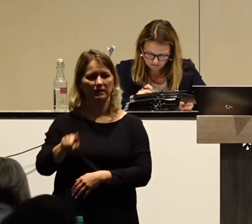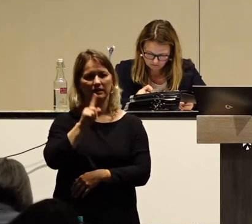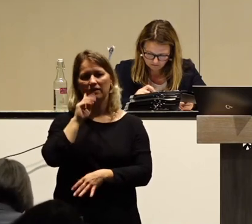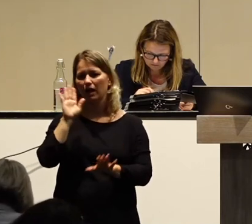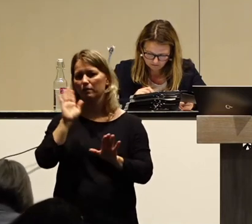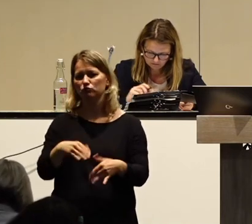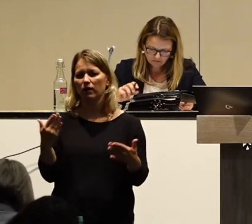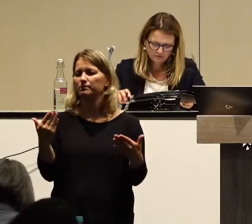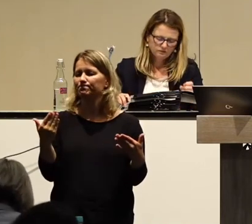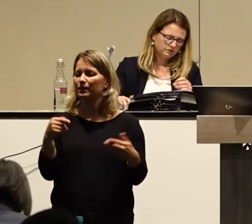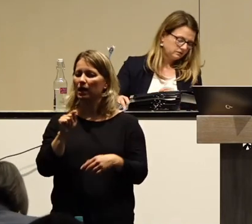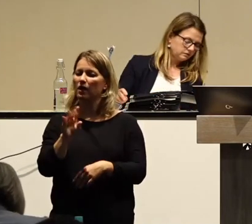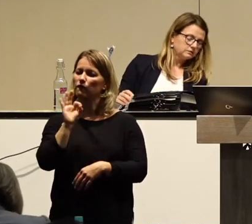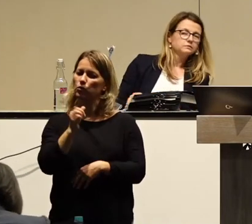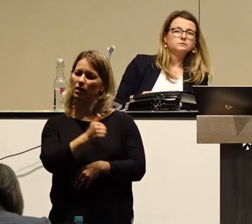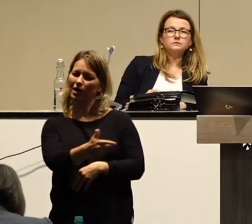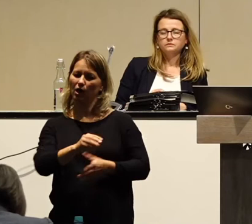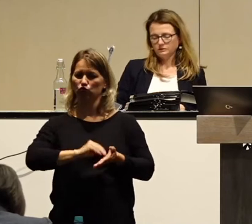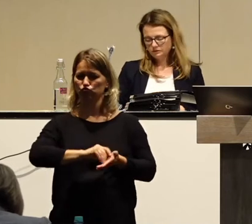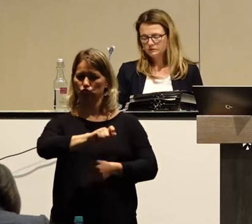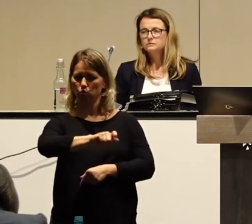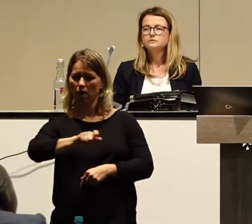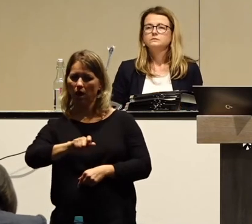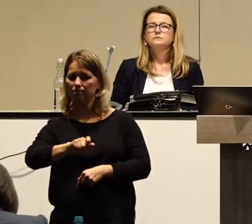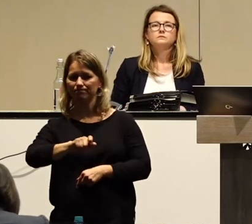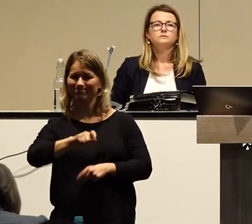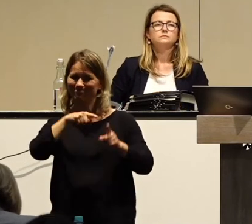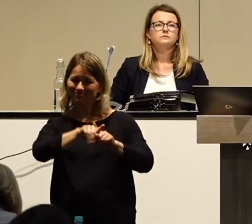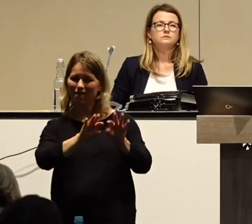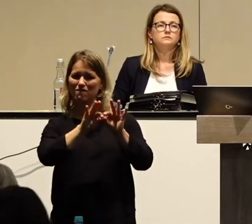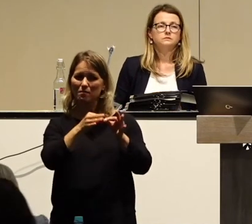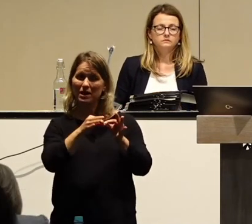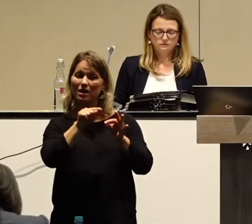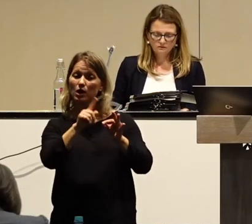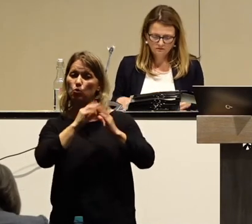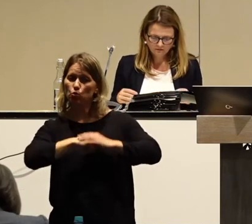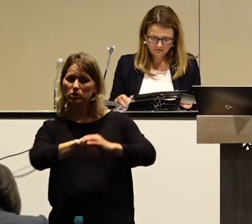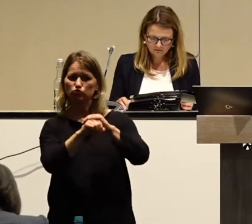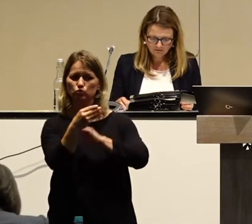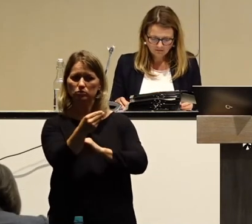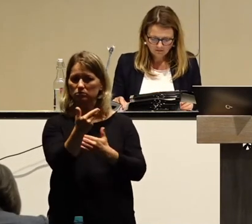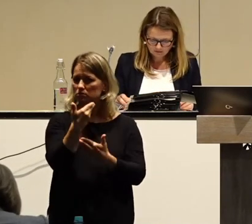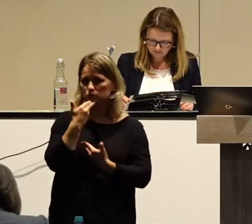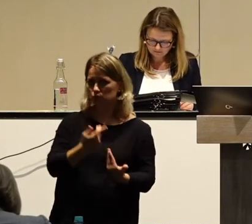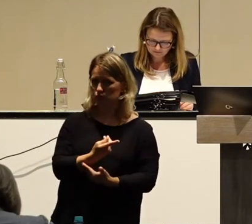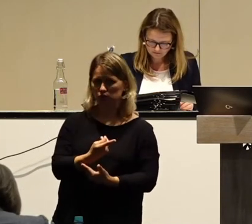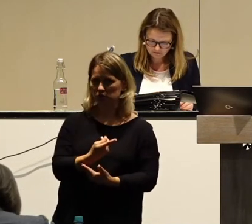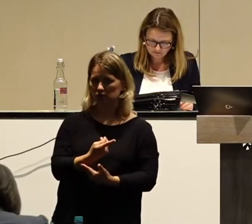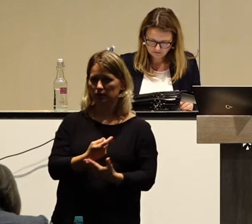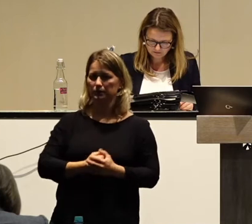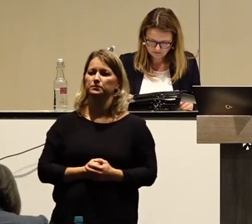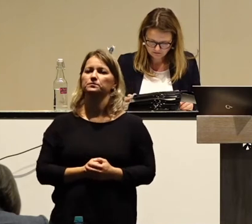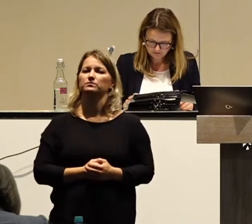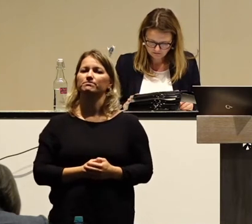soll sich vordergründig an Schülerinnen und Schüler richten, denen in ihren Familien die notwendige Unterstützung fehlte. Es soll